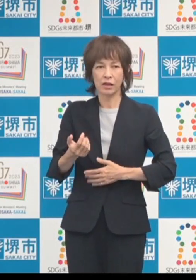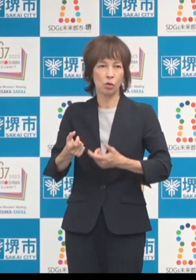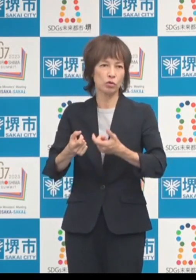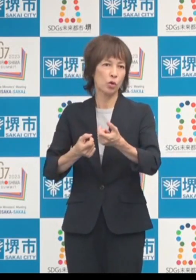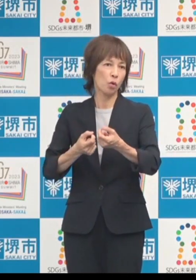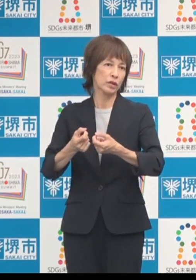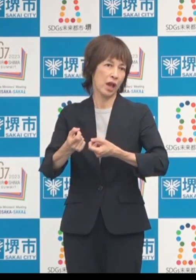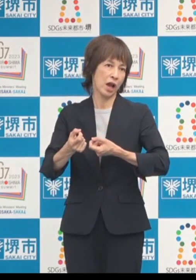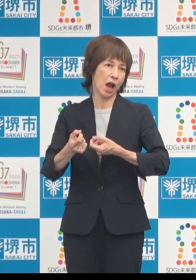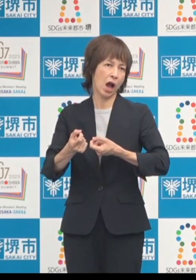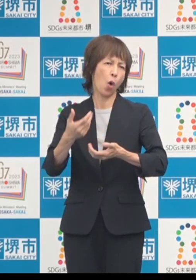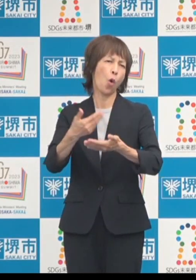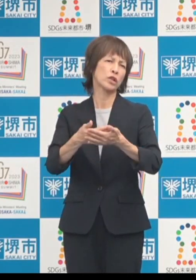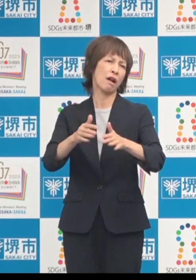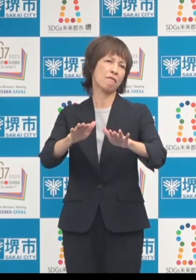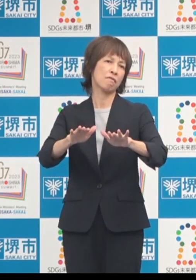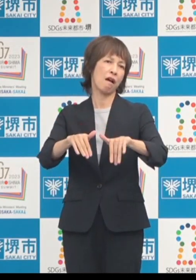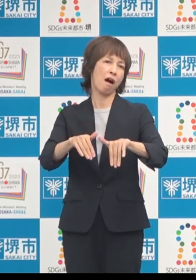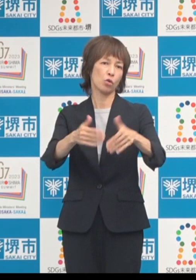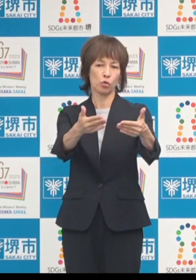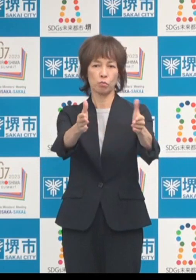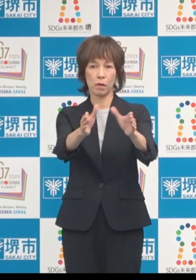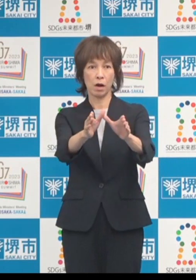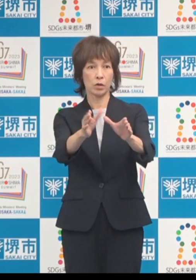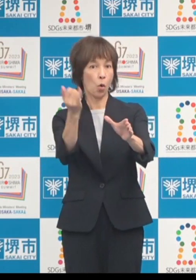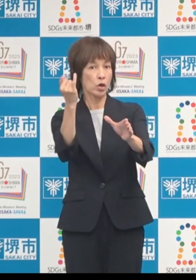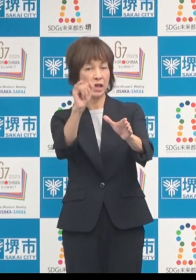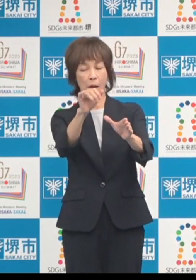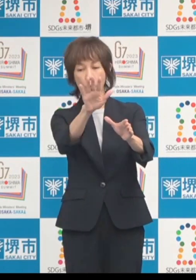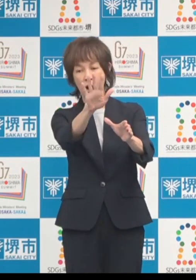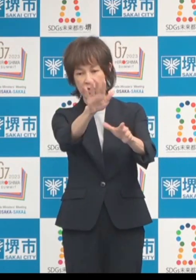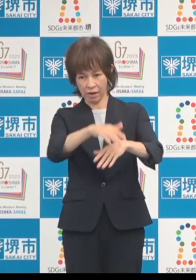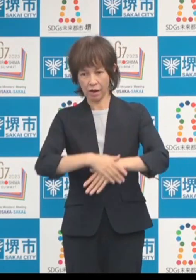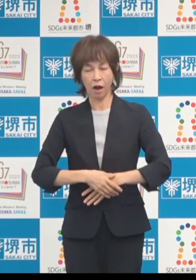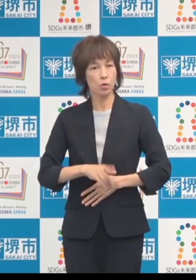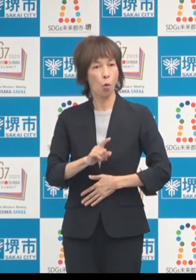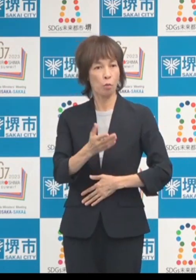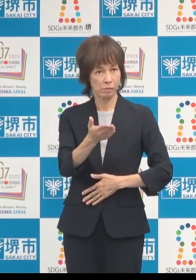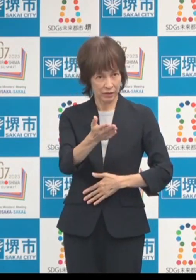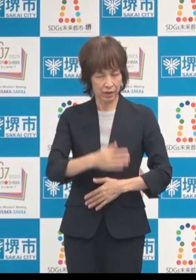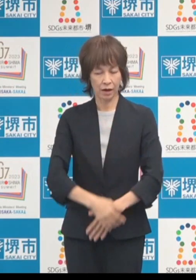方が複数いらっしゃったんですけど、そういう点についてはどう思いますか。